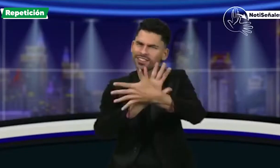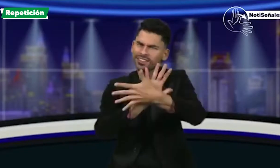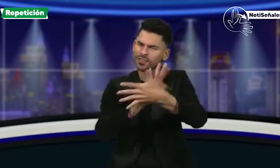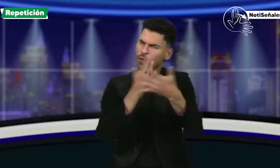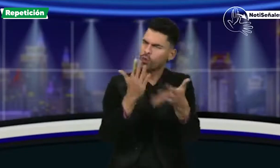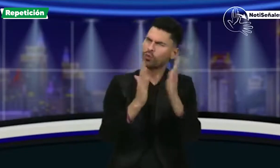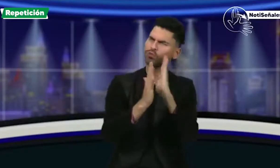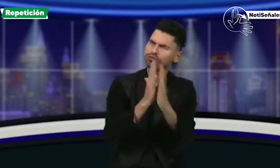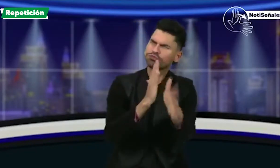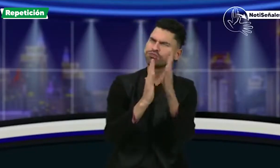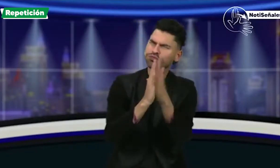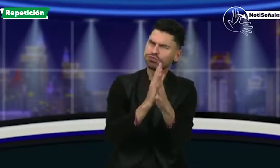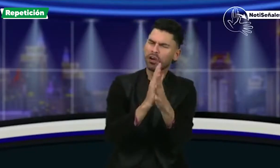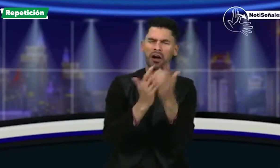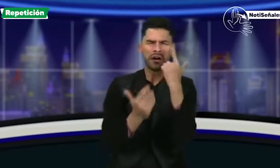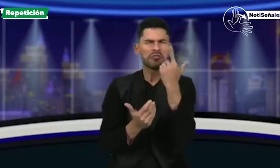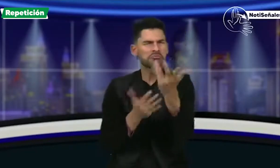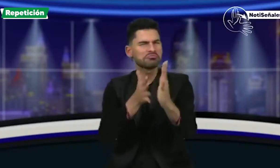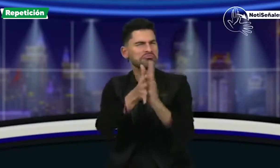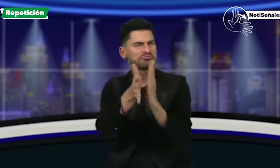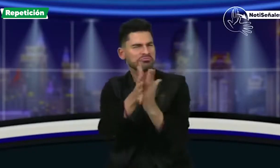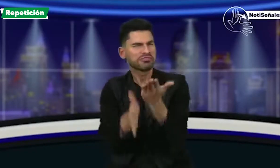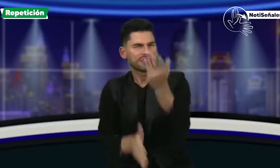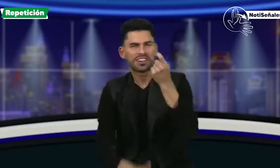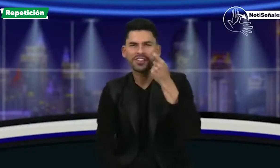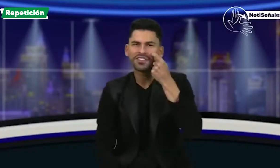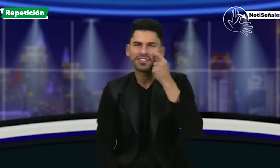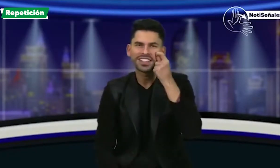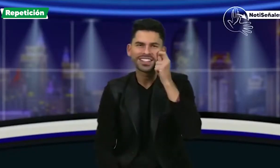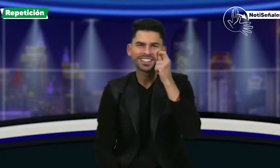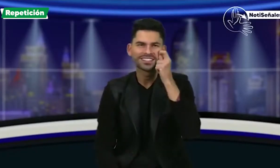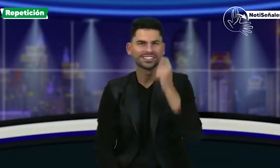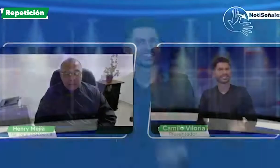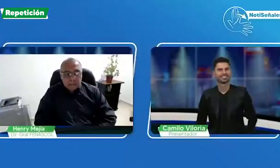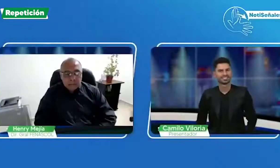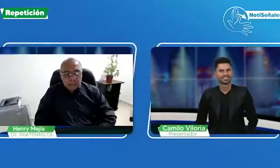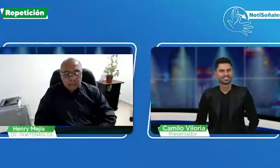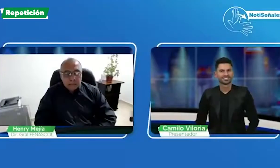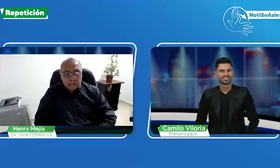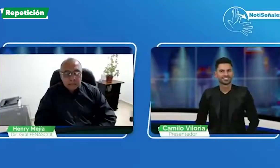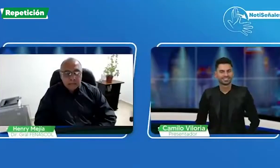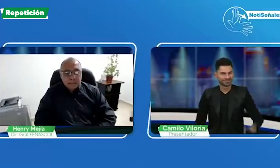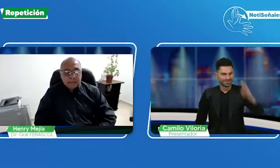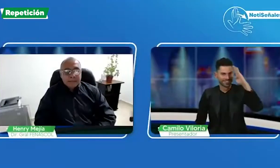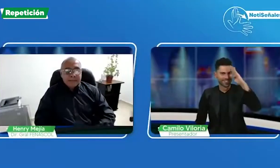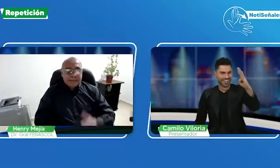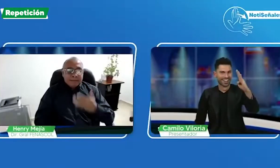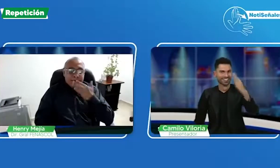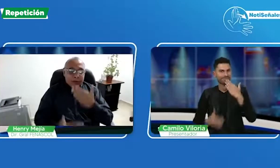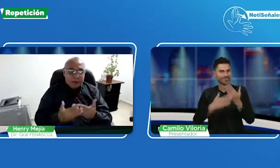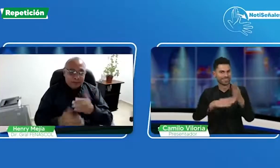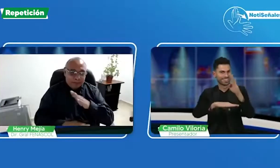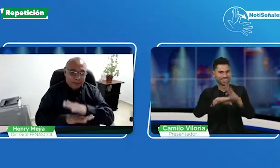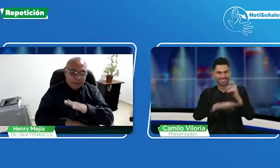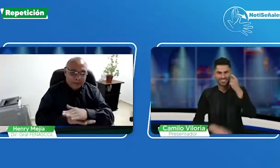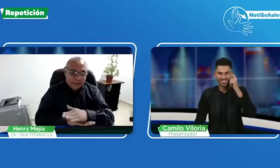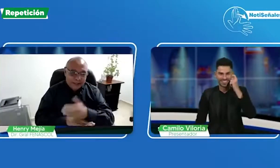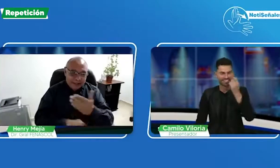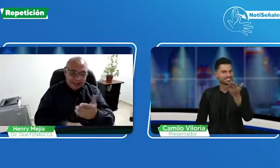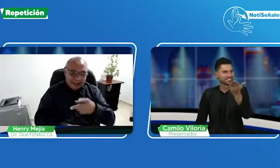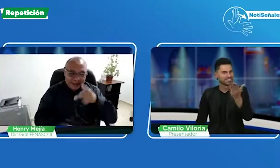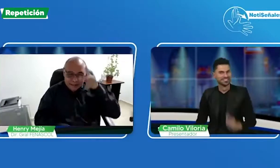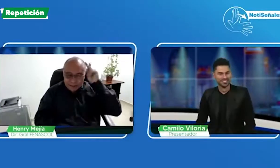Este Con noticienales Y los temas Que hemos tratado En él? ¿Qué nos puedes decir Henry? Hola